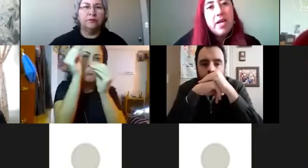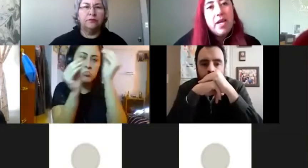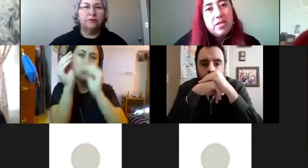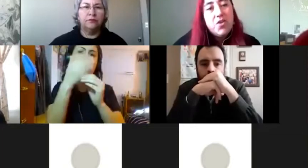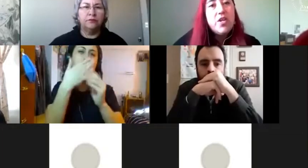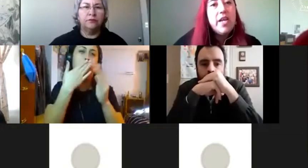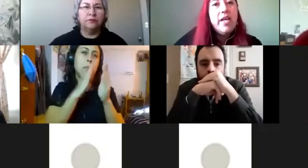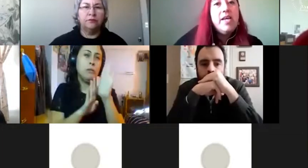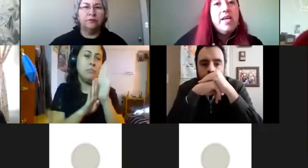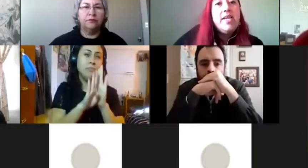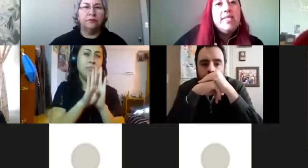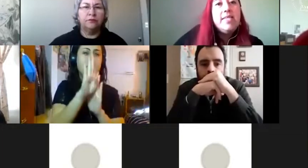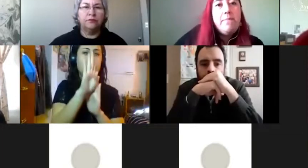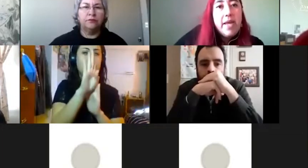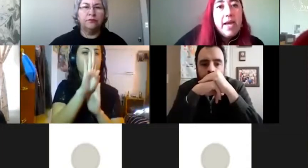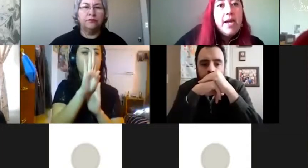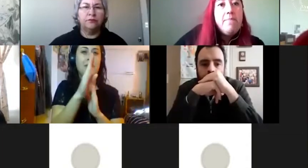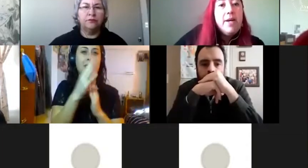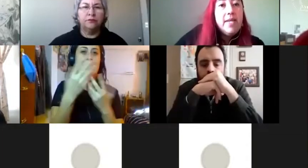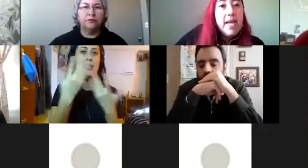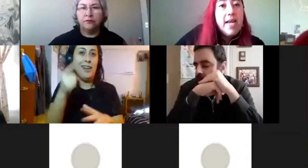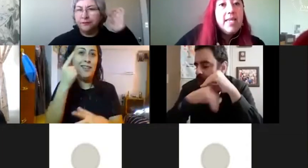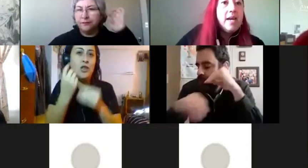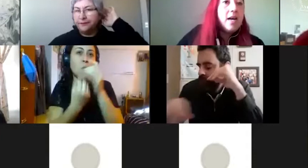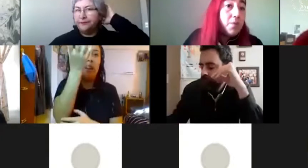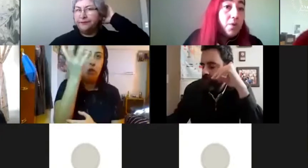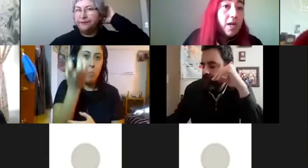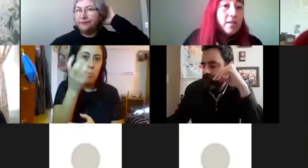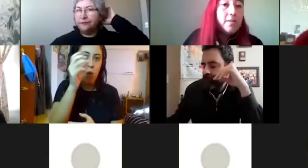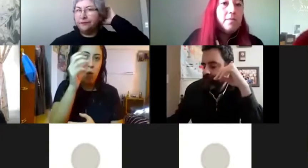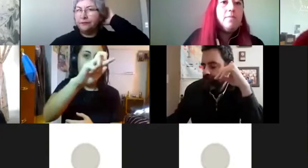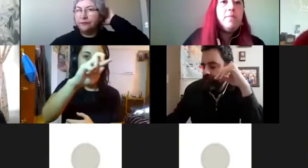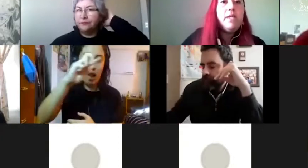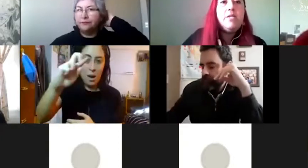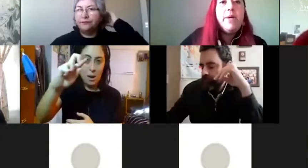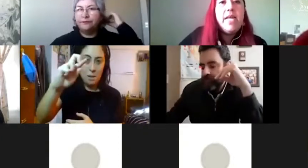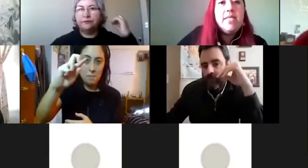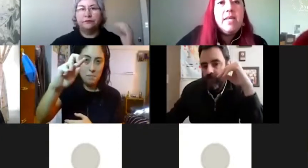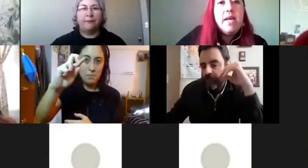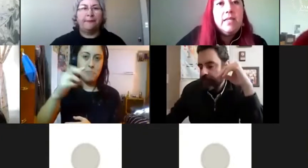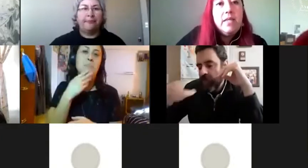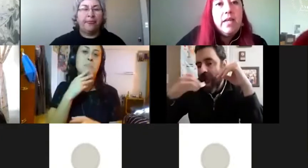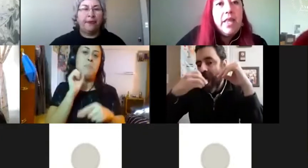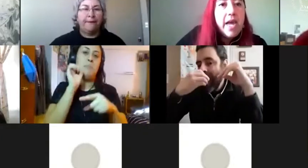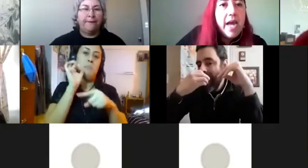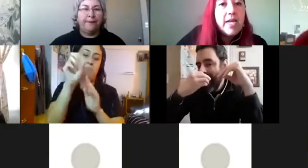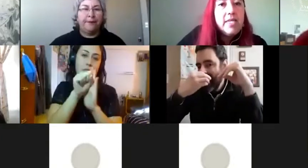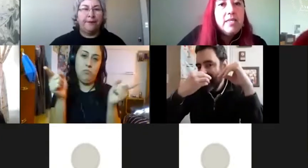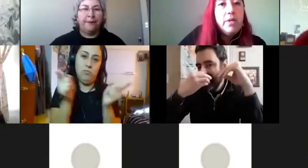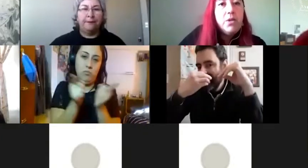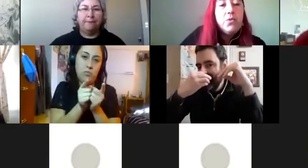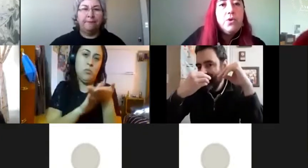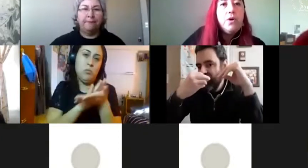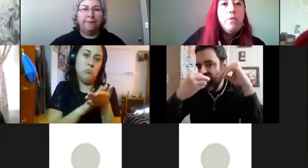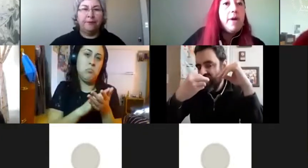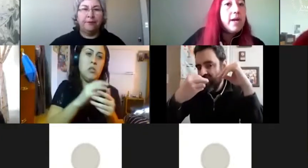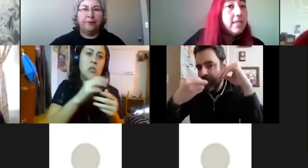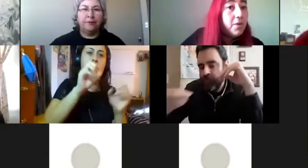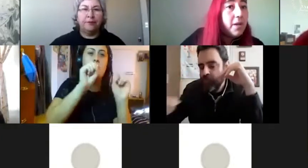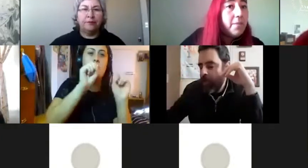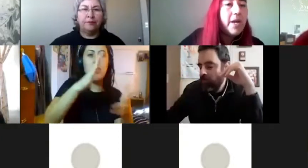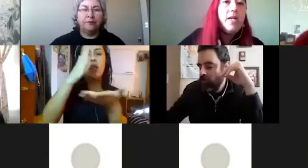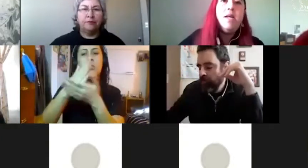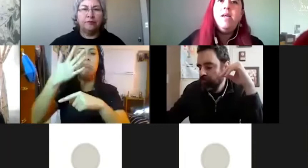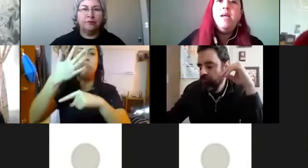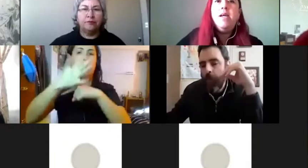conocido aplicaciones, y se envía material de cápsulas en experiencias entre 10 a 15 minutos como